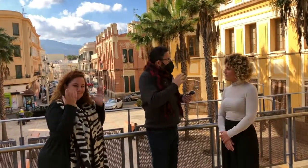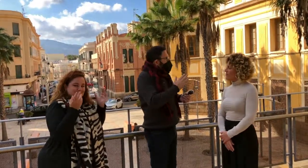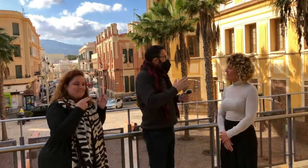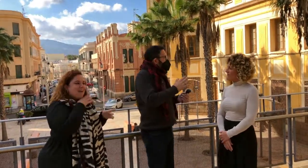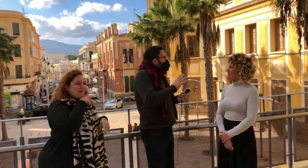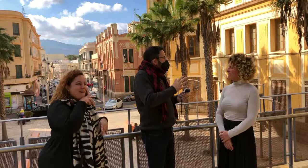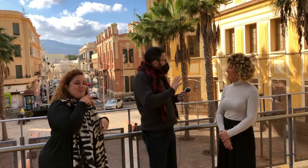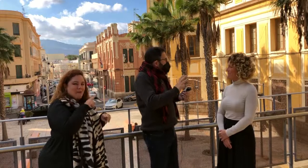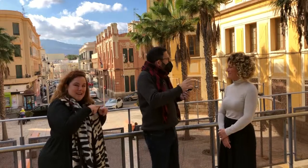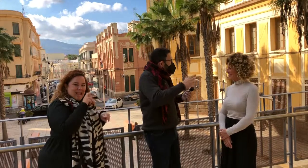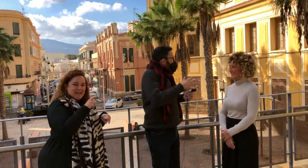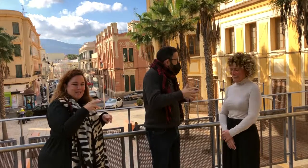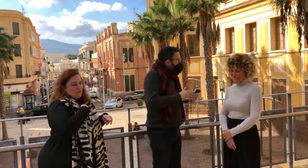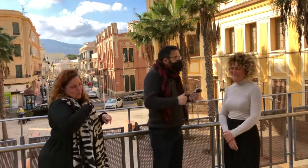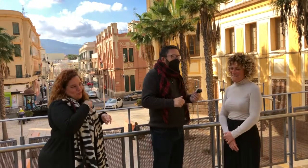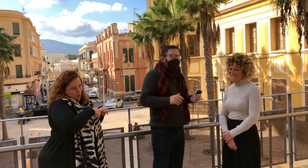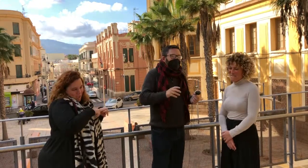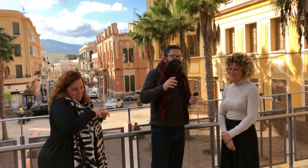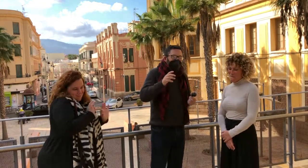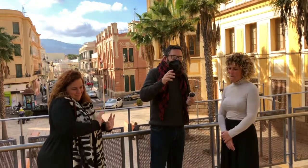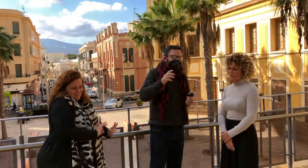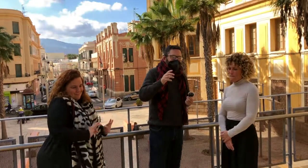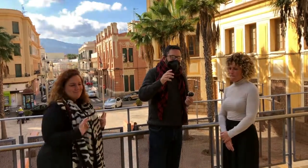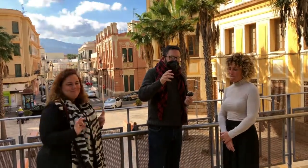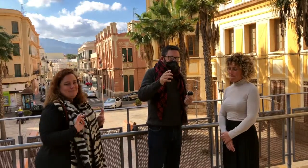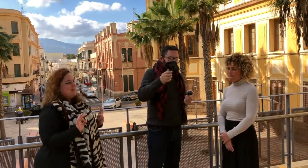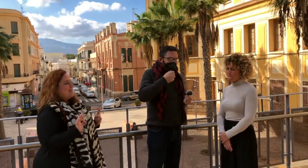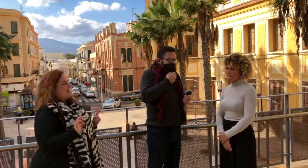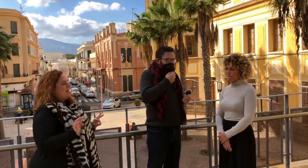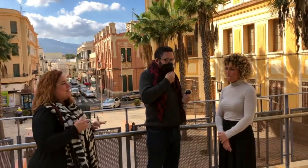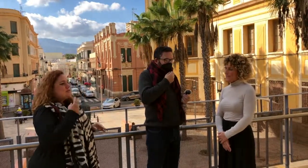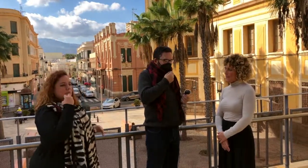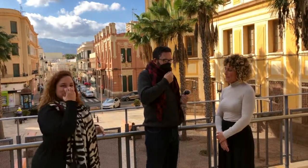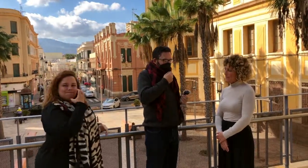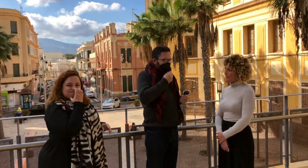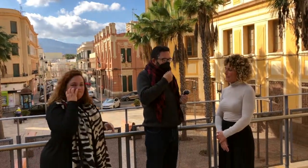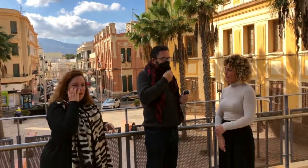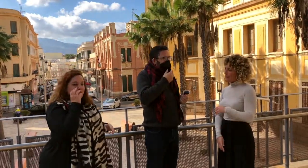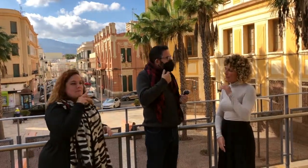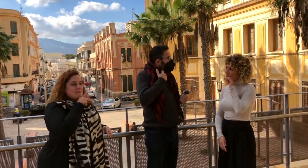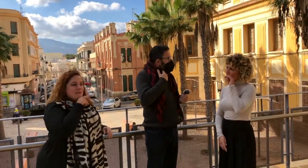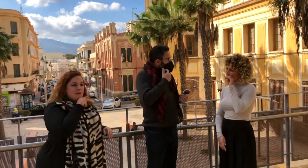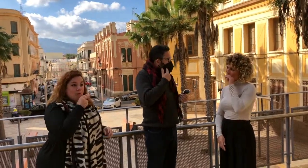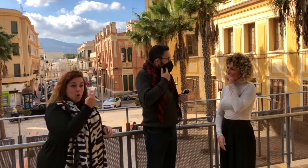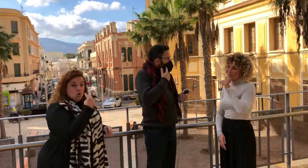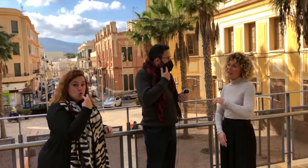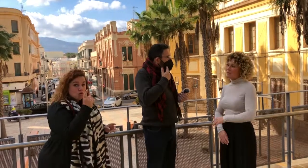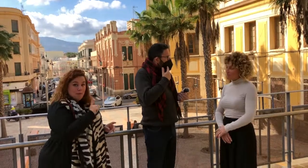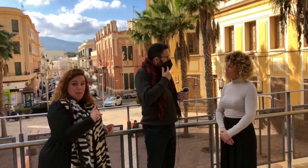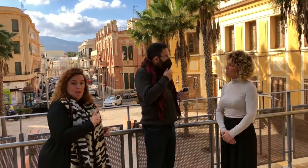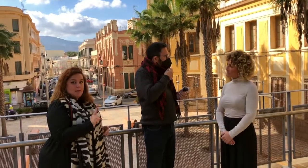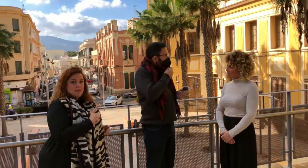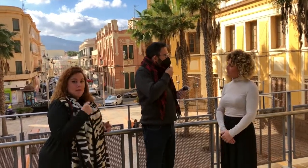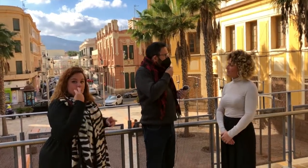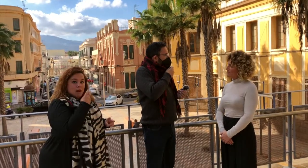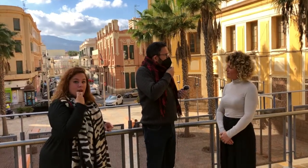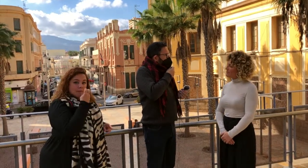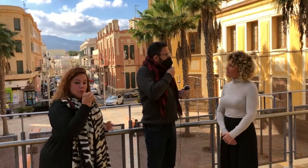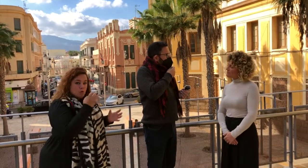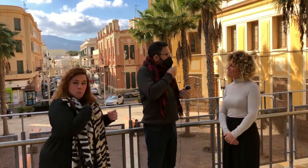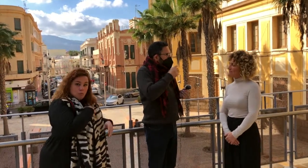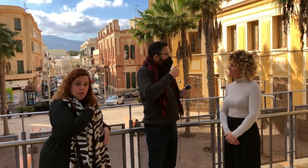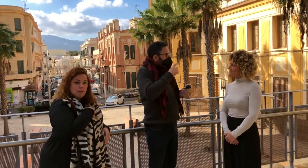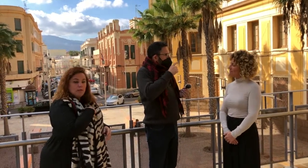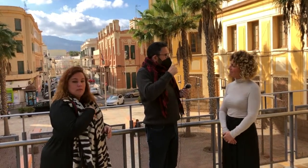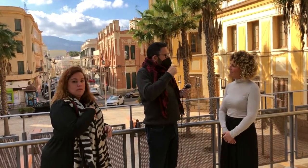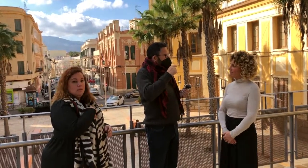que soy muy, dentro del rojo y negro soy más negro, con esta mascarilla negra que no se ve lo que estoy diciendo con los labios.